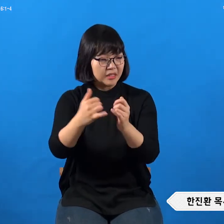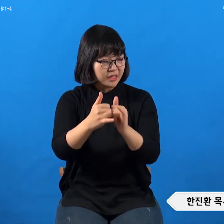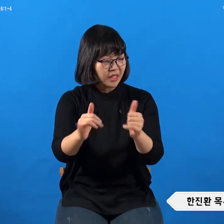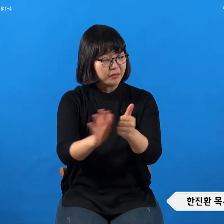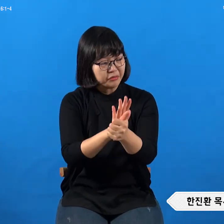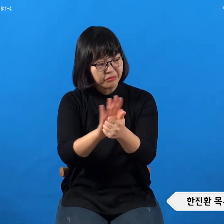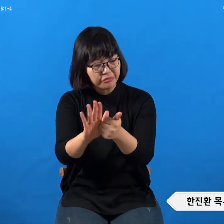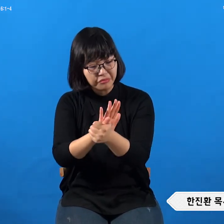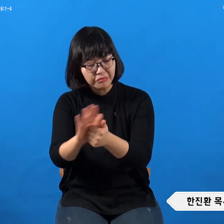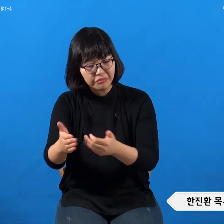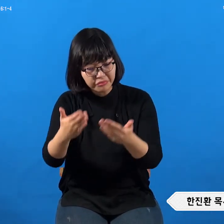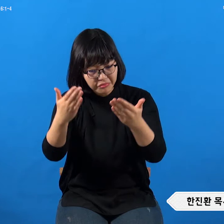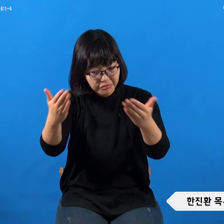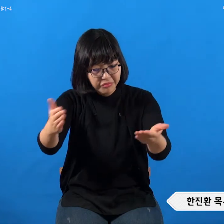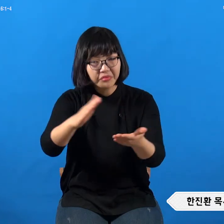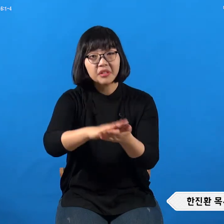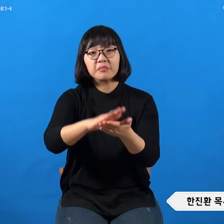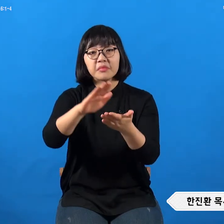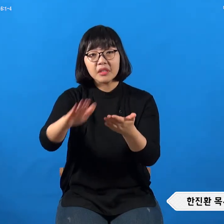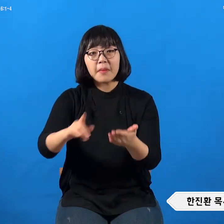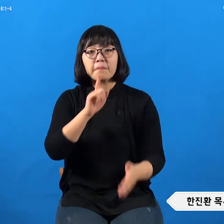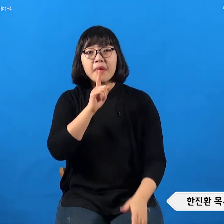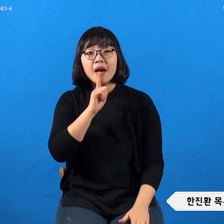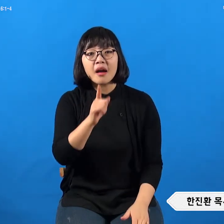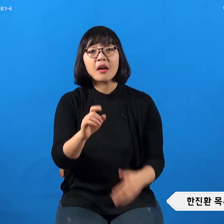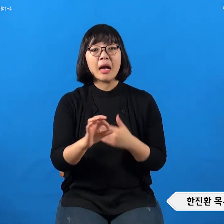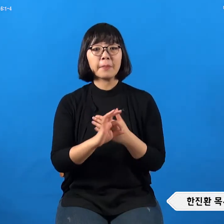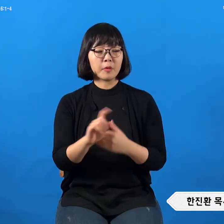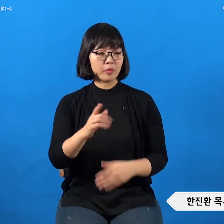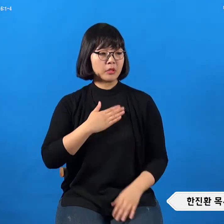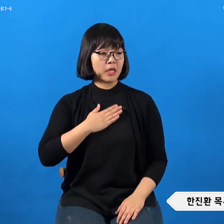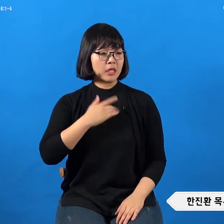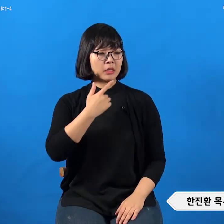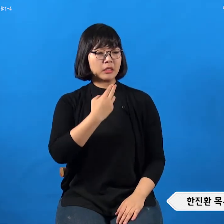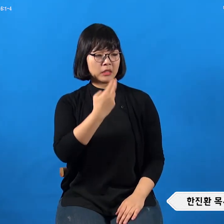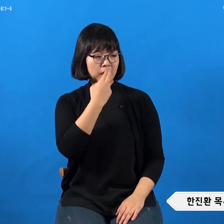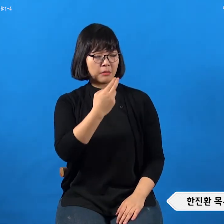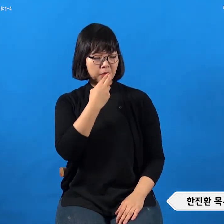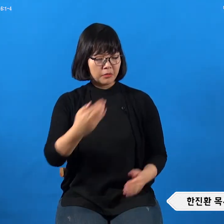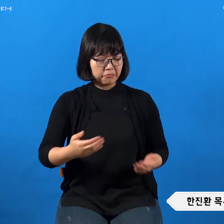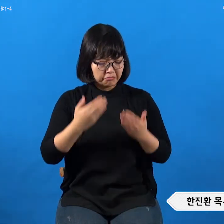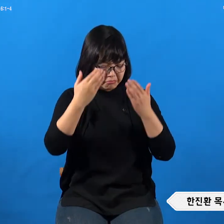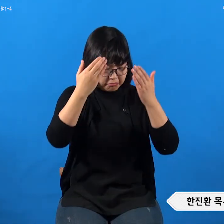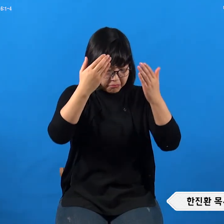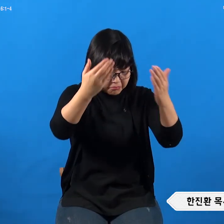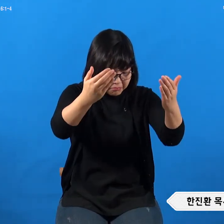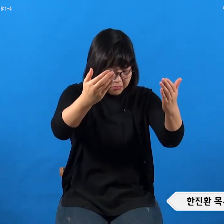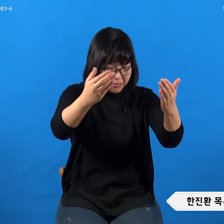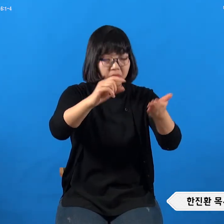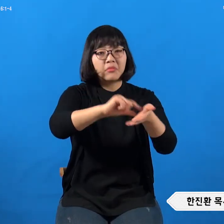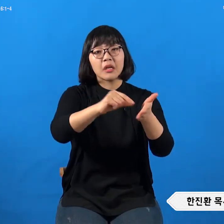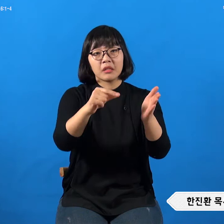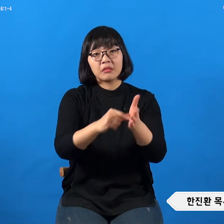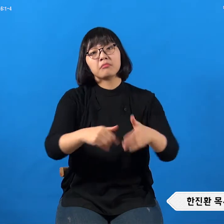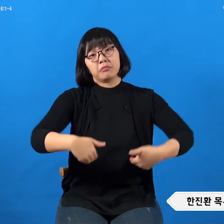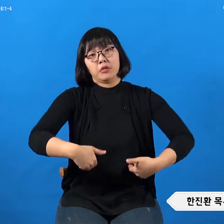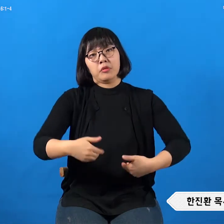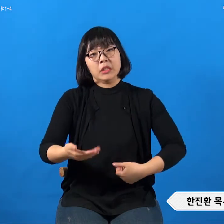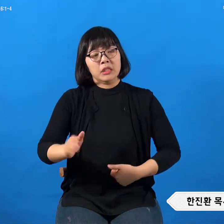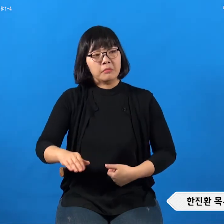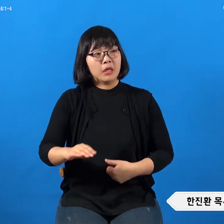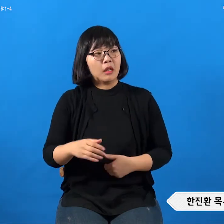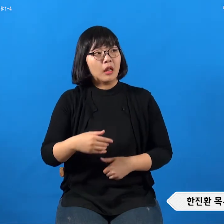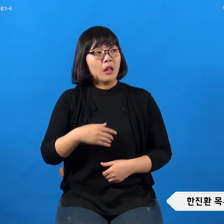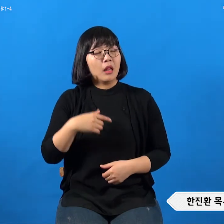하나님을 위해서, 이웃을 위해서 우리 생명까지도 바칠 수 있어야 됩니다. 그런데 그렇게 하면 우리가